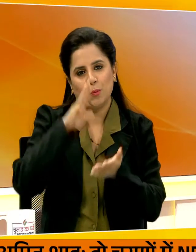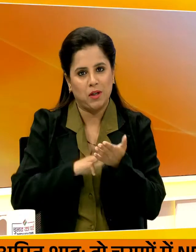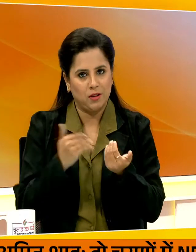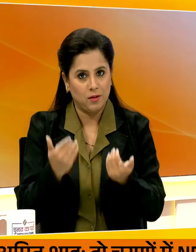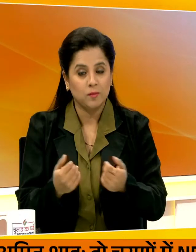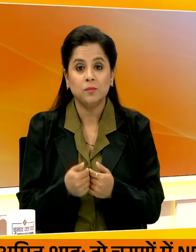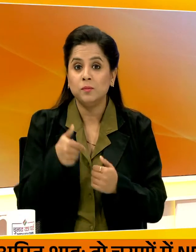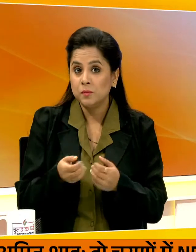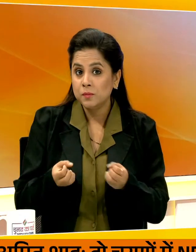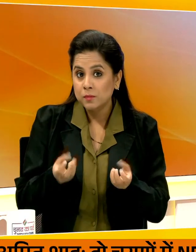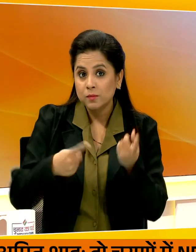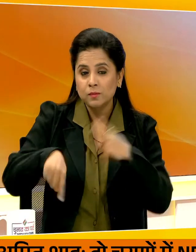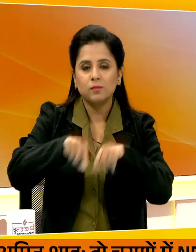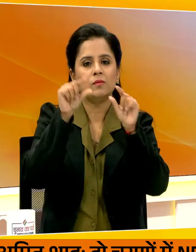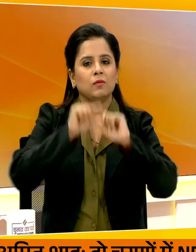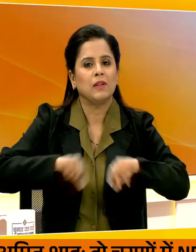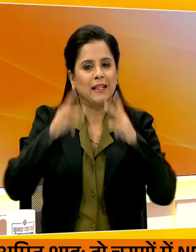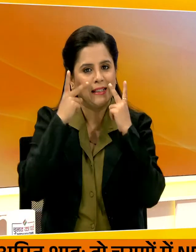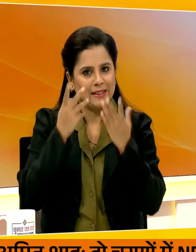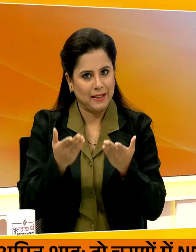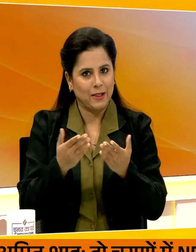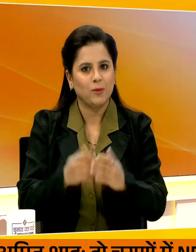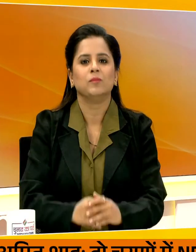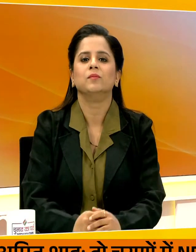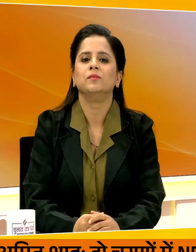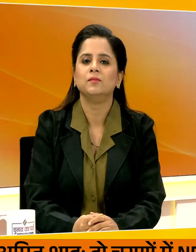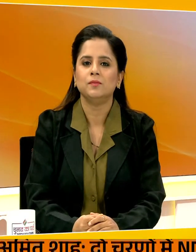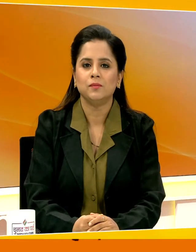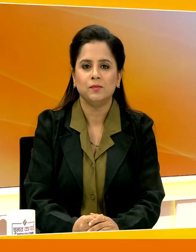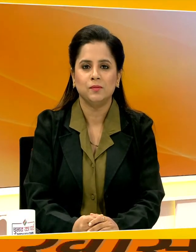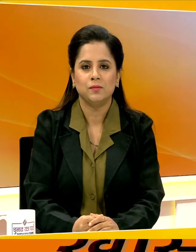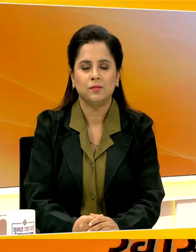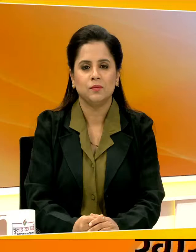मनीषा। आइए हेडलाइंस पर नजर डालते हैं।